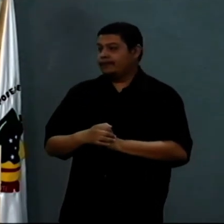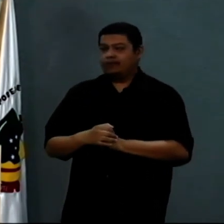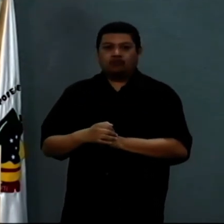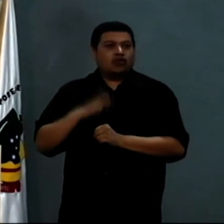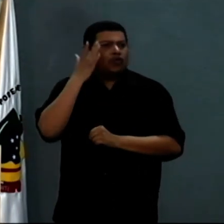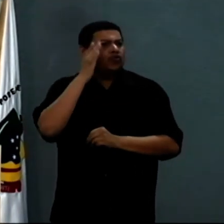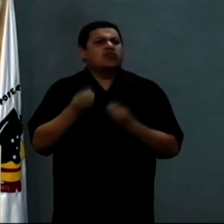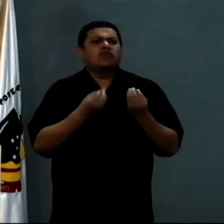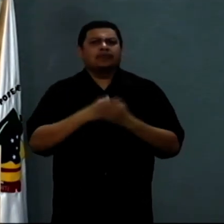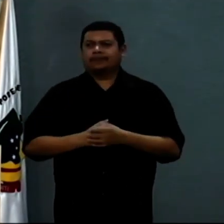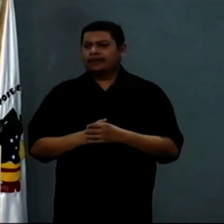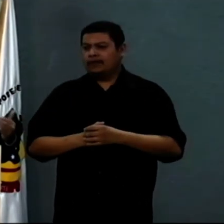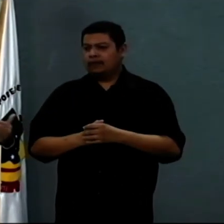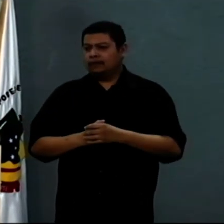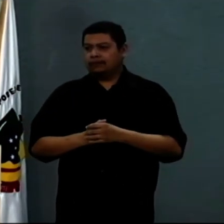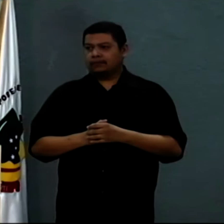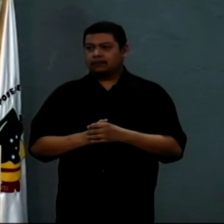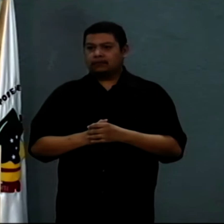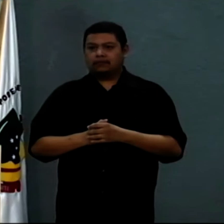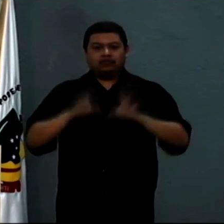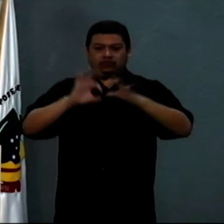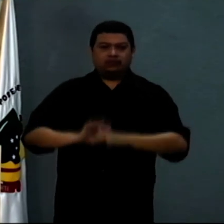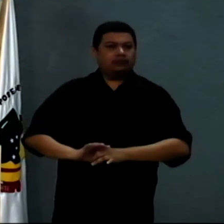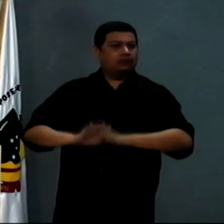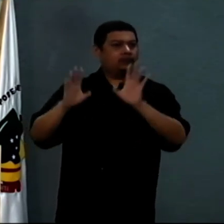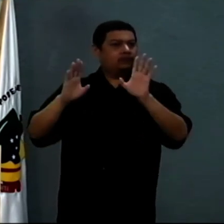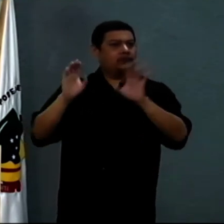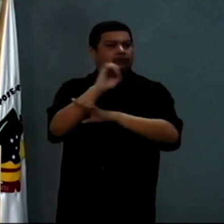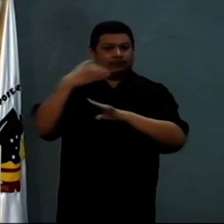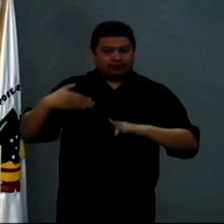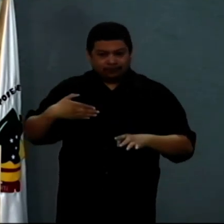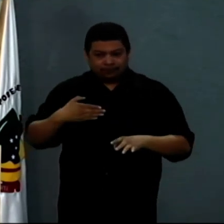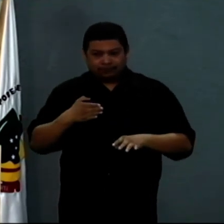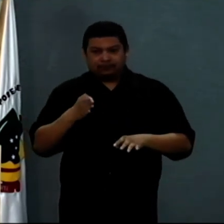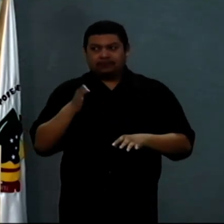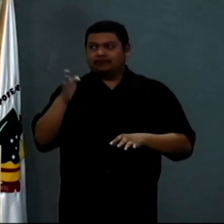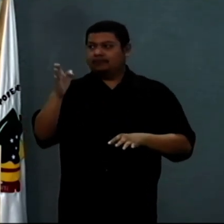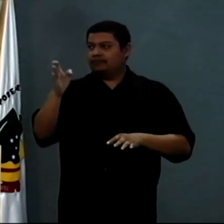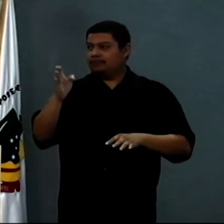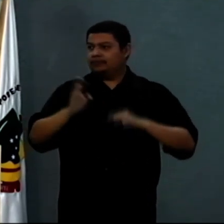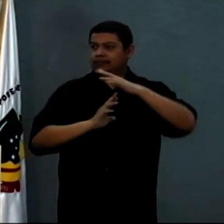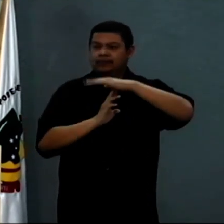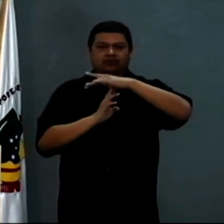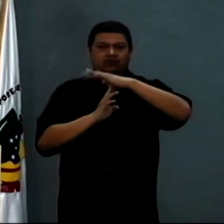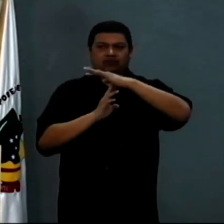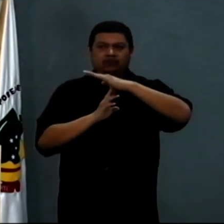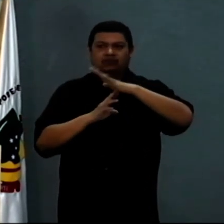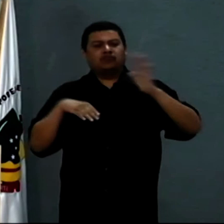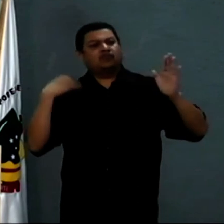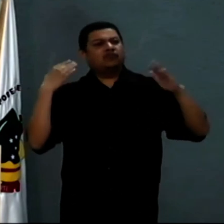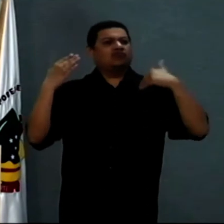sei quem reclamou, foi liberado para os carros passar dentro da feira. Criança,